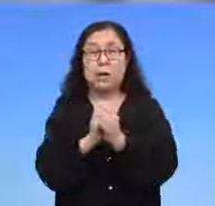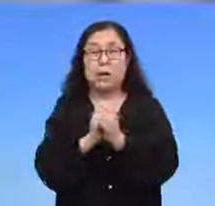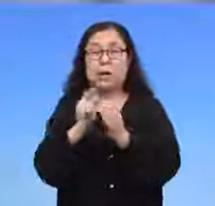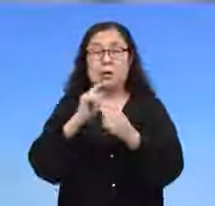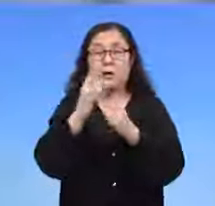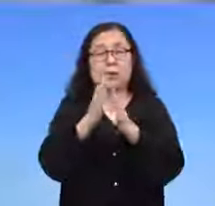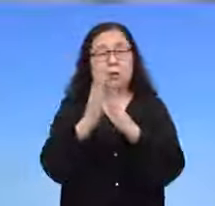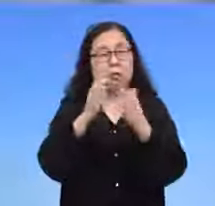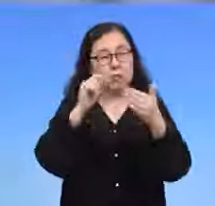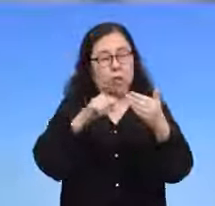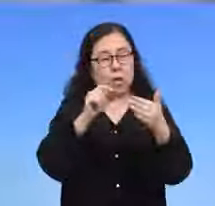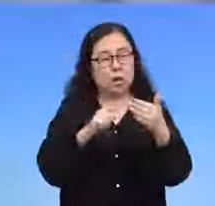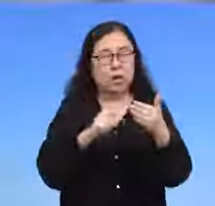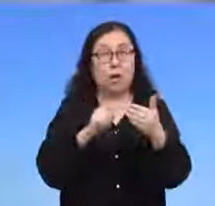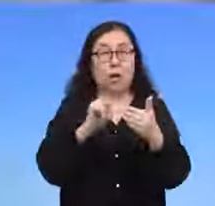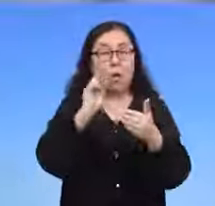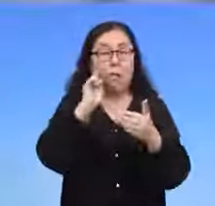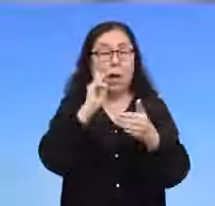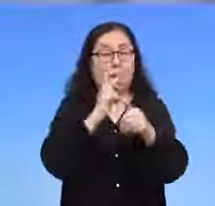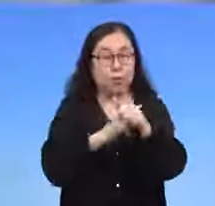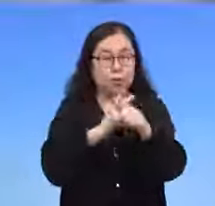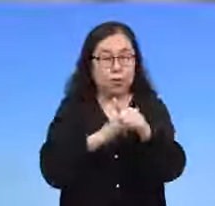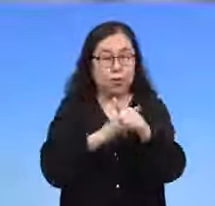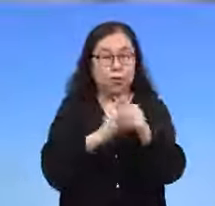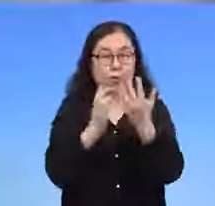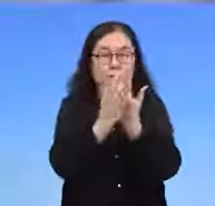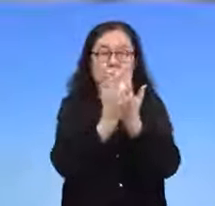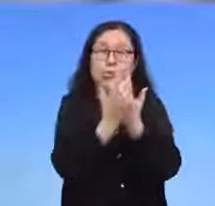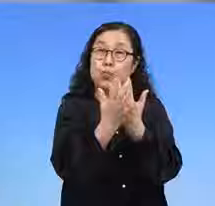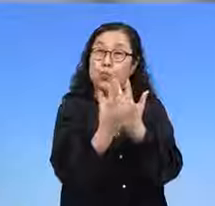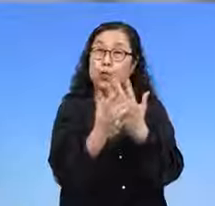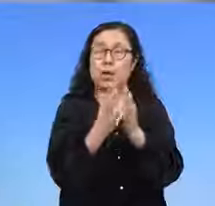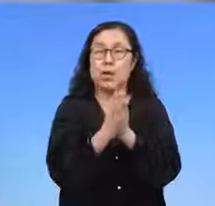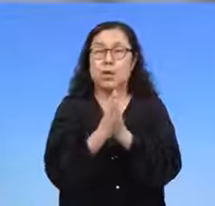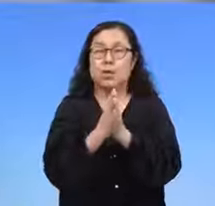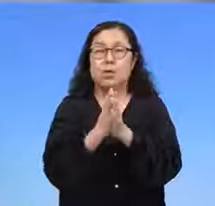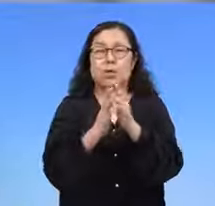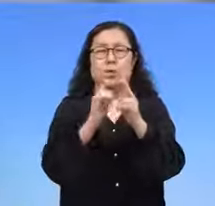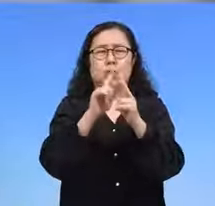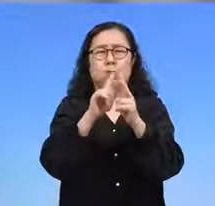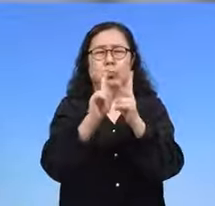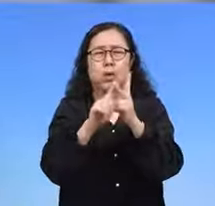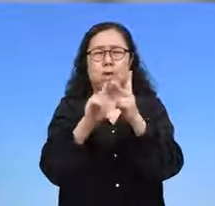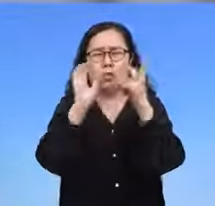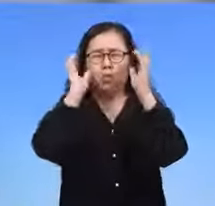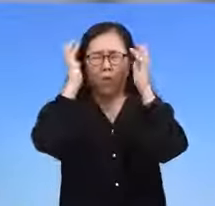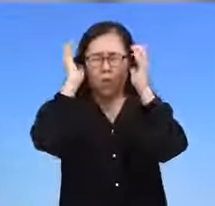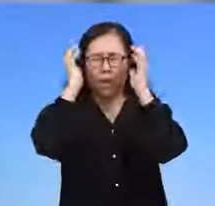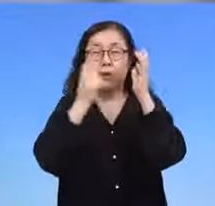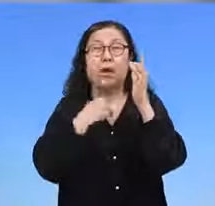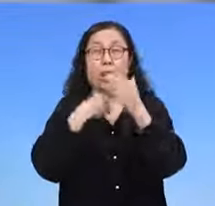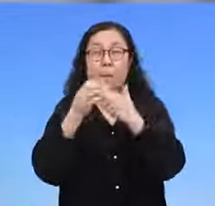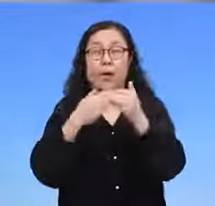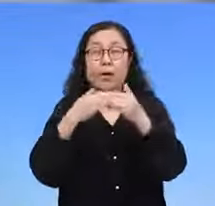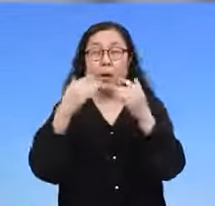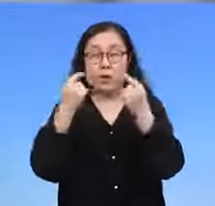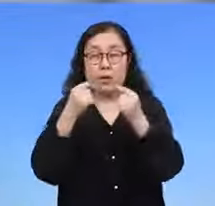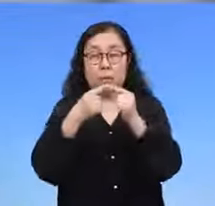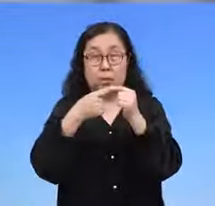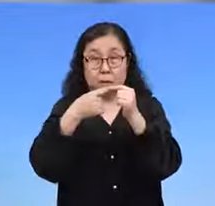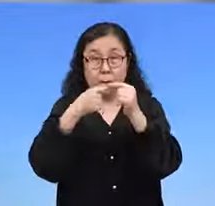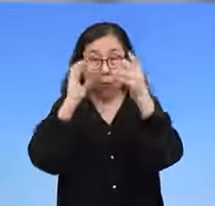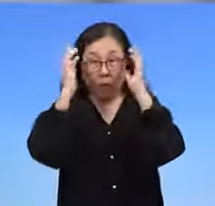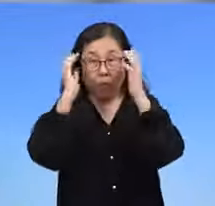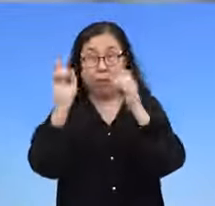아마도 이 본문에서 지금 그 사도 바울 일행이 두 가지 혼란에 빠지지 않았을까 그런 생각을 해봅니다.